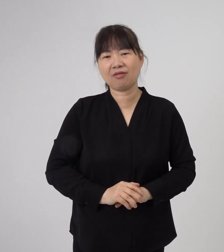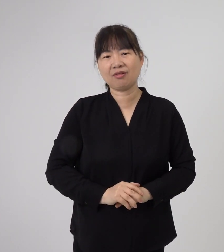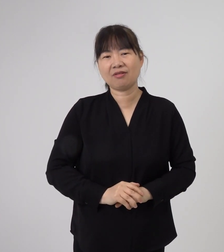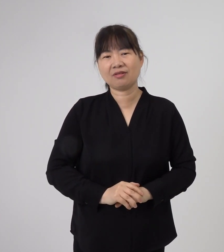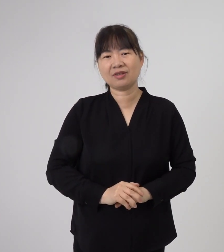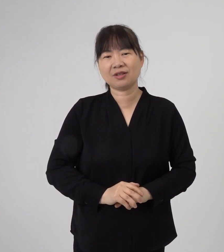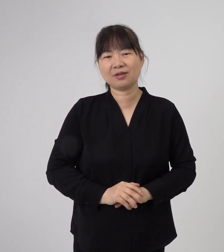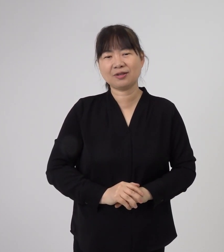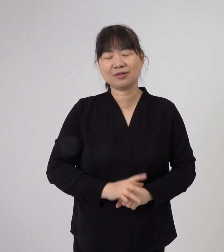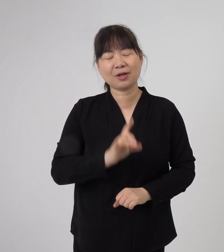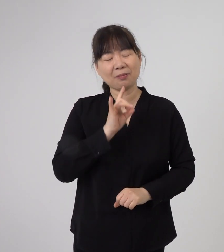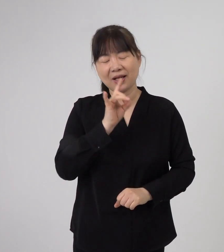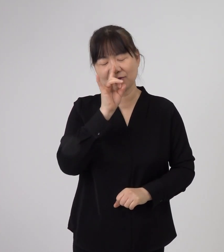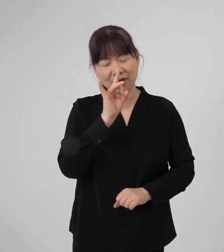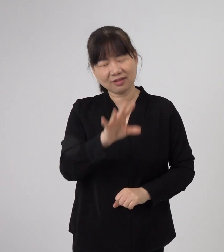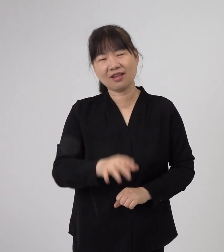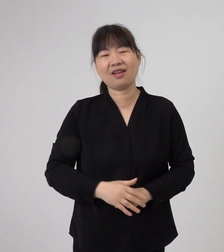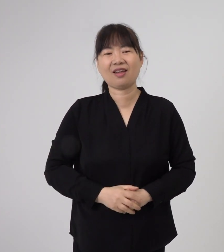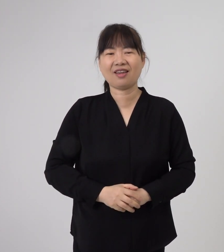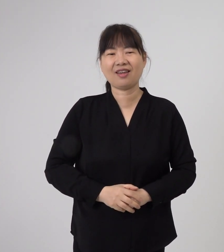짬뽕 같은 소리를 하는 거예요, 그거는.